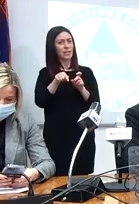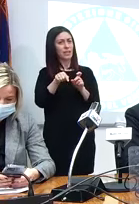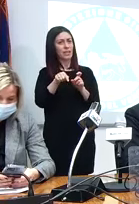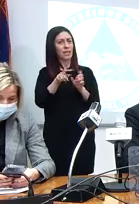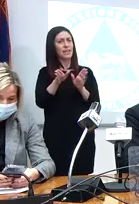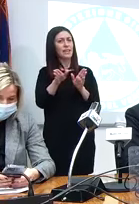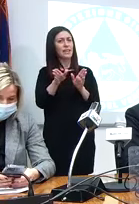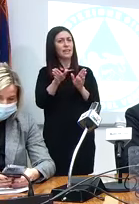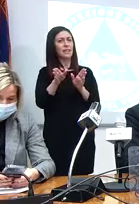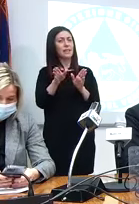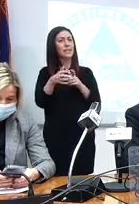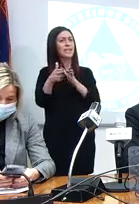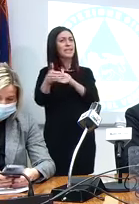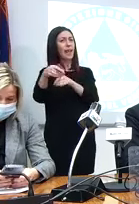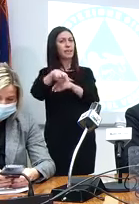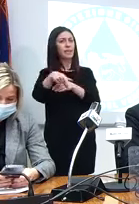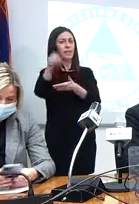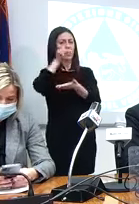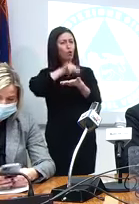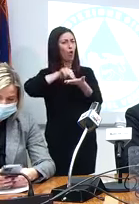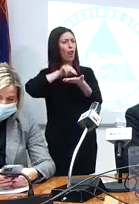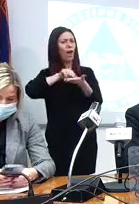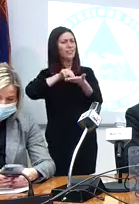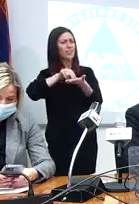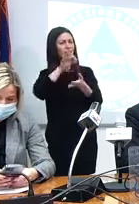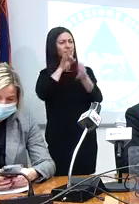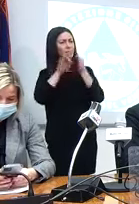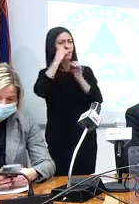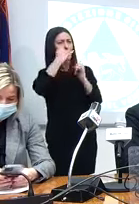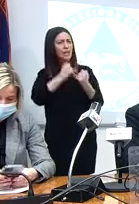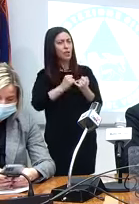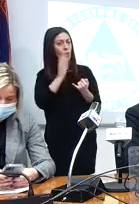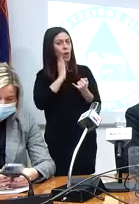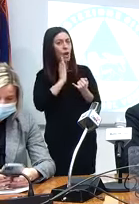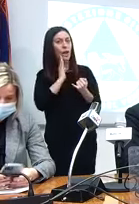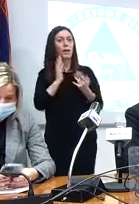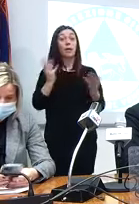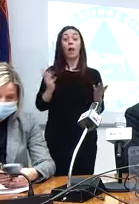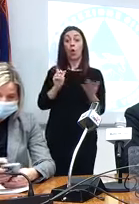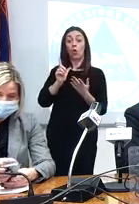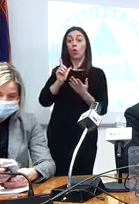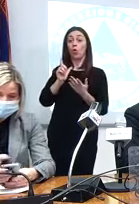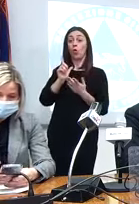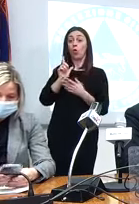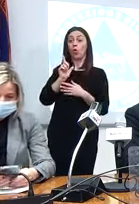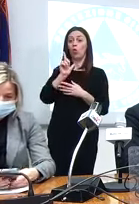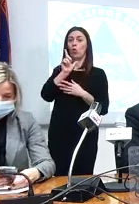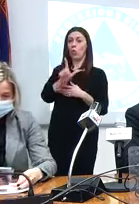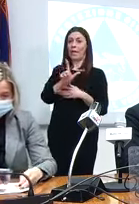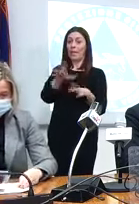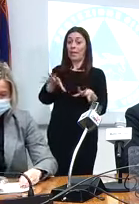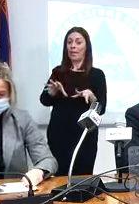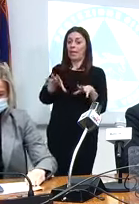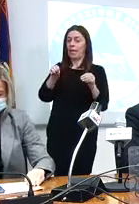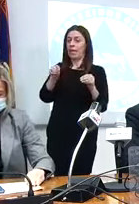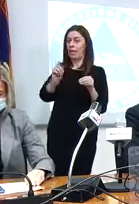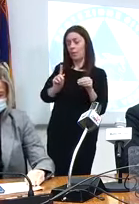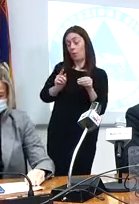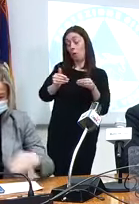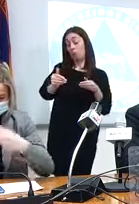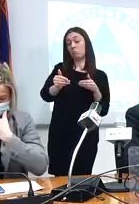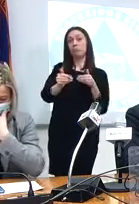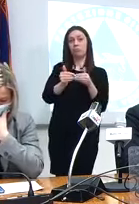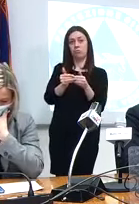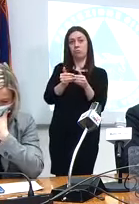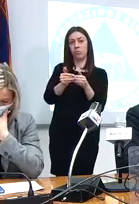ancora pensando o se partiranno a breve? No, se... Non partiranno lunedì, ma partiranno a breve, nel senso che adesso il professor Baldo ve lo dirà quando, e poi